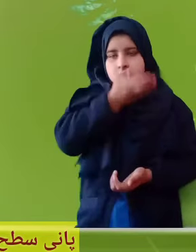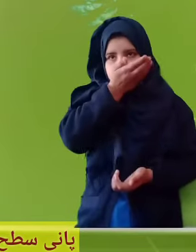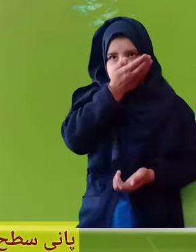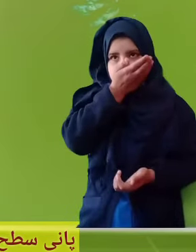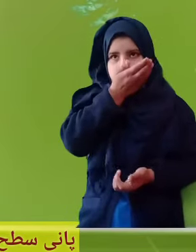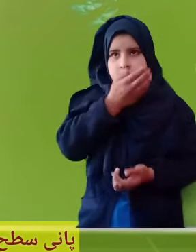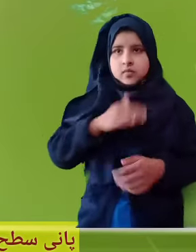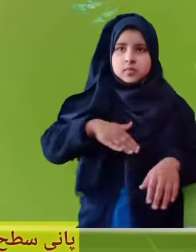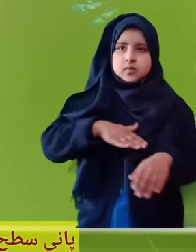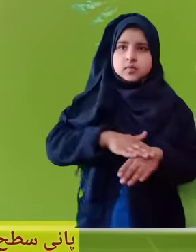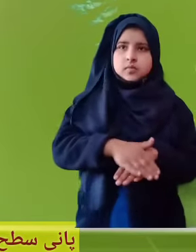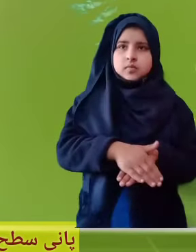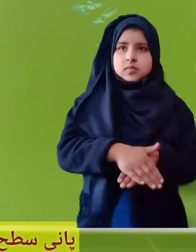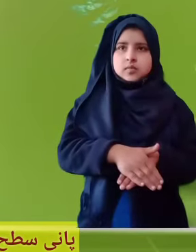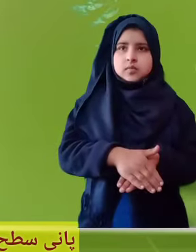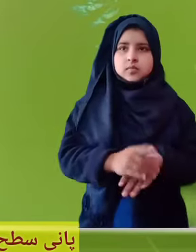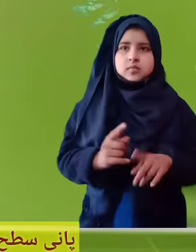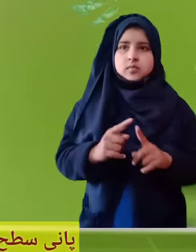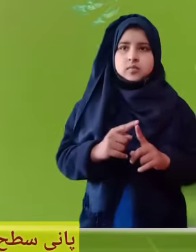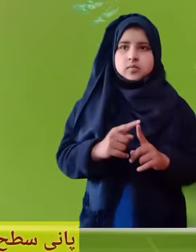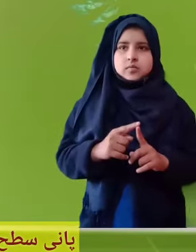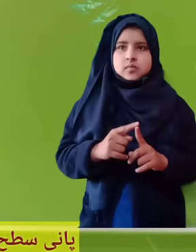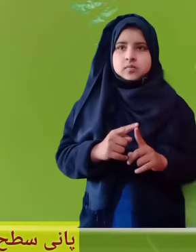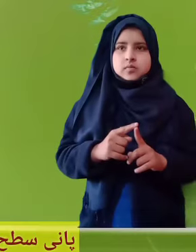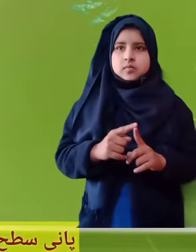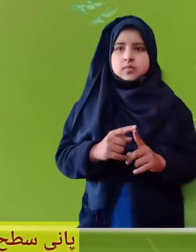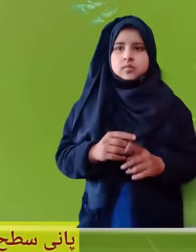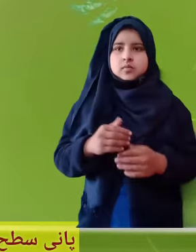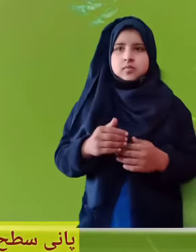पानी सतह तक